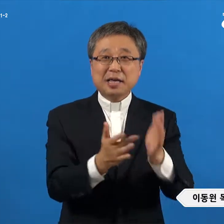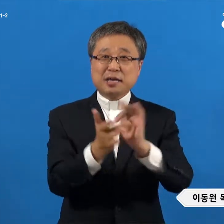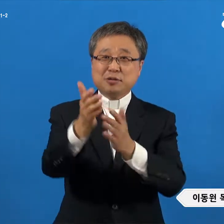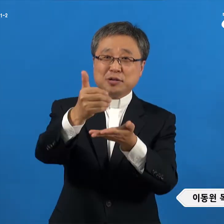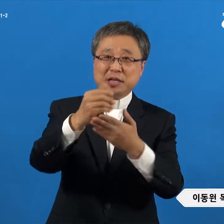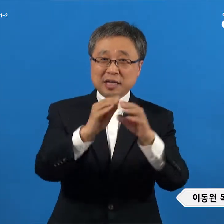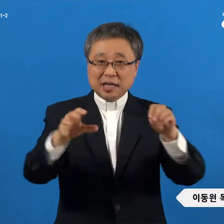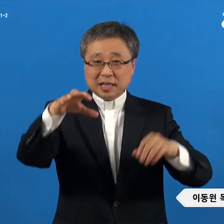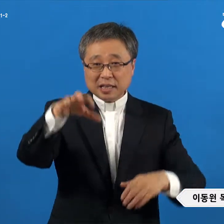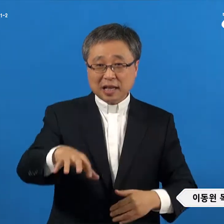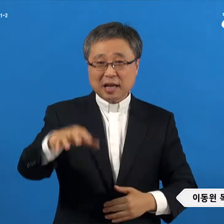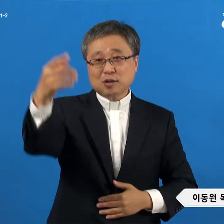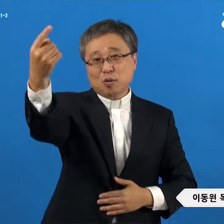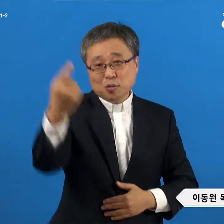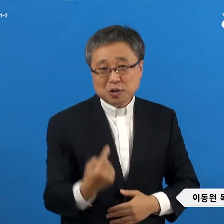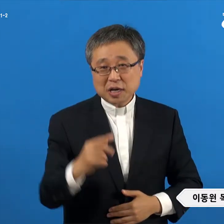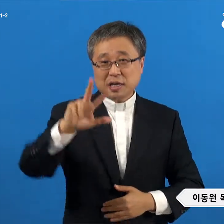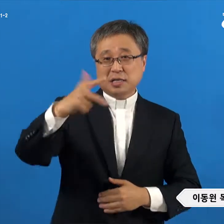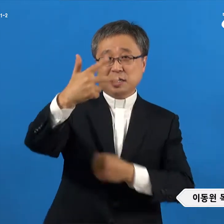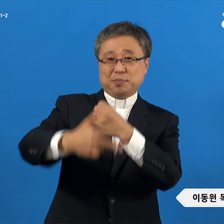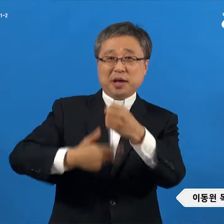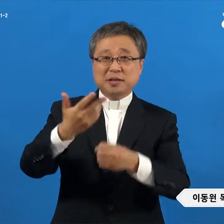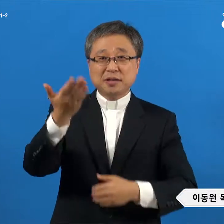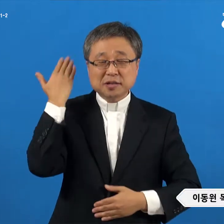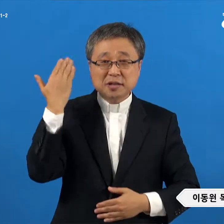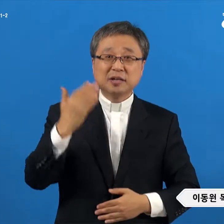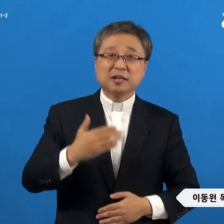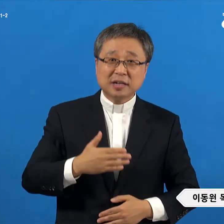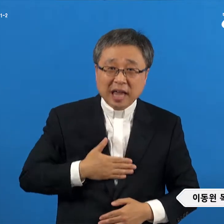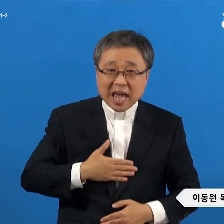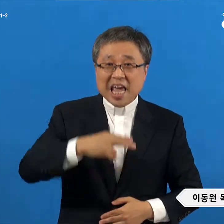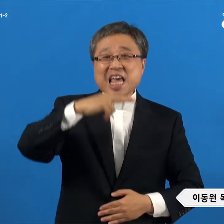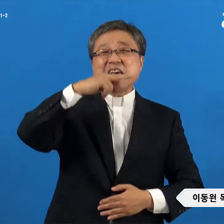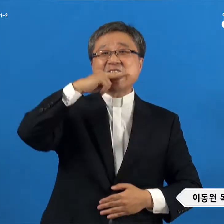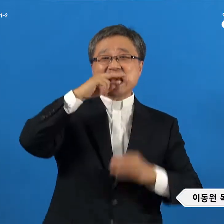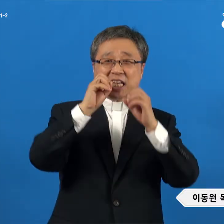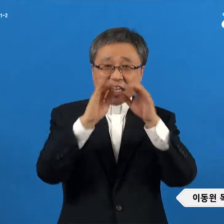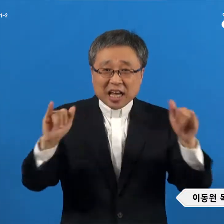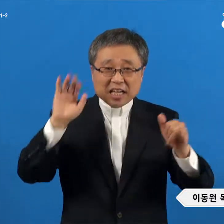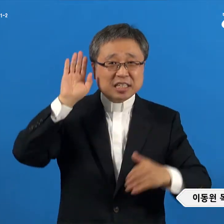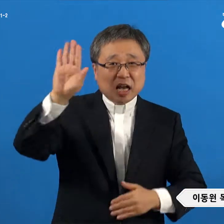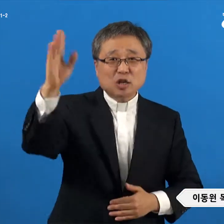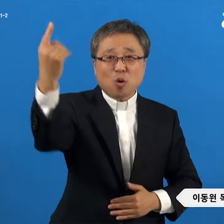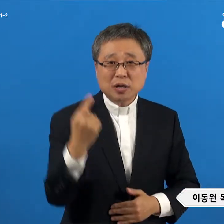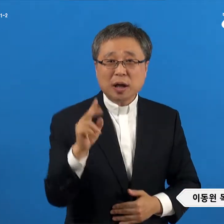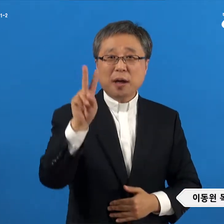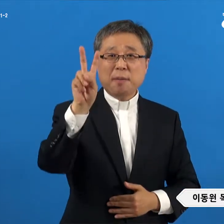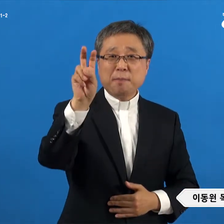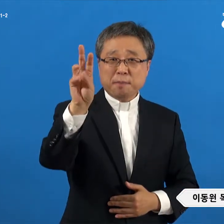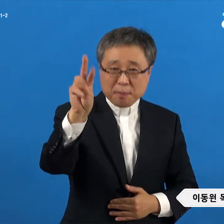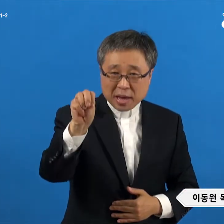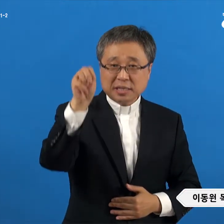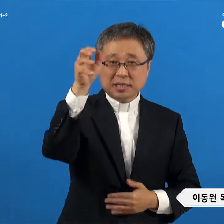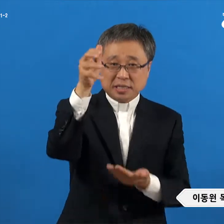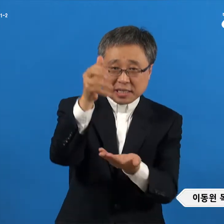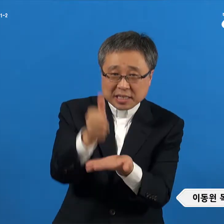오시기 700년 전 이사야라는 선지자는 장차 오실 메시아의 사건을 예언하면서 이사야 61장